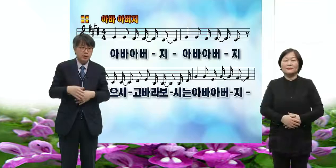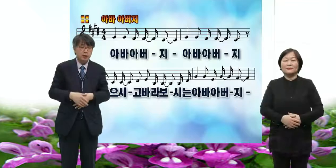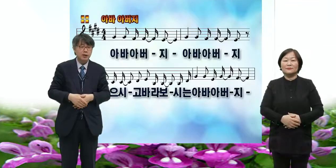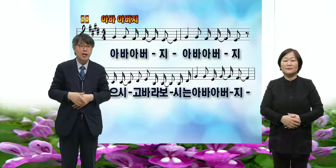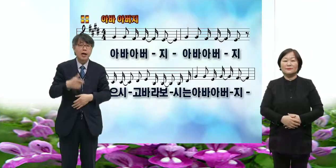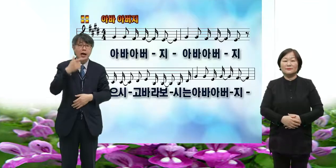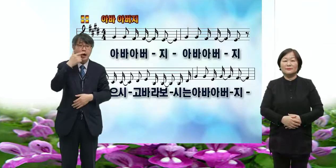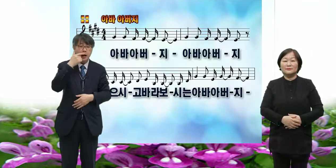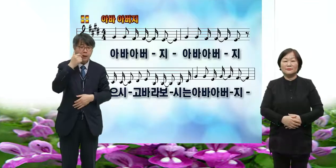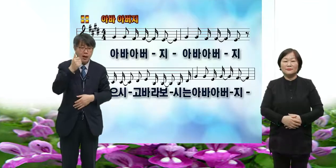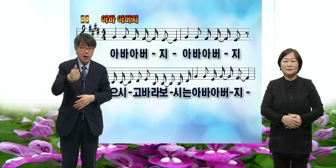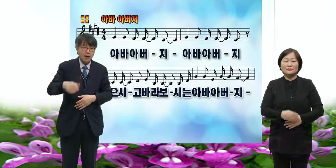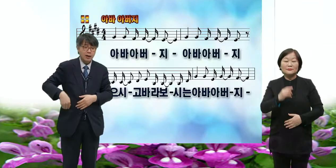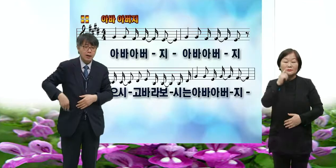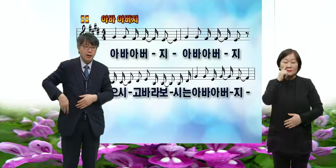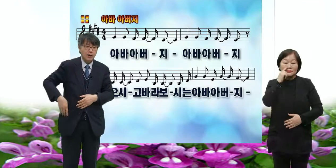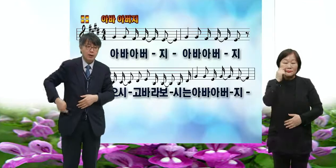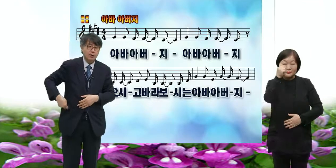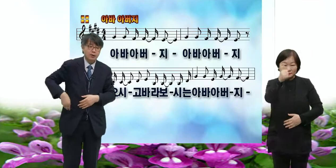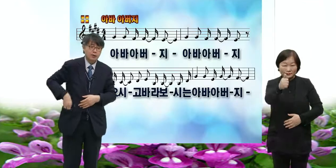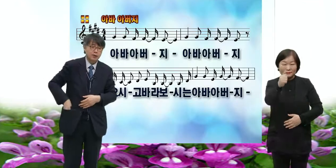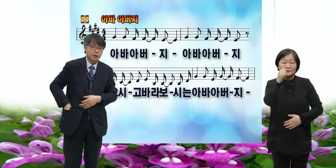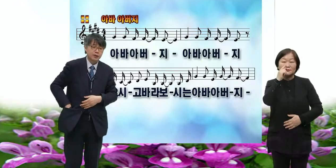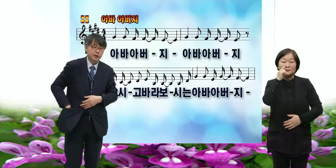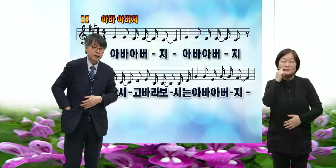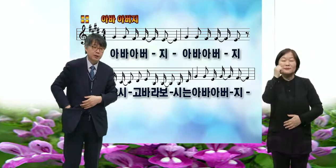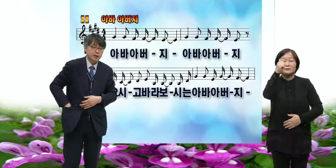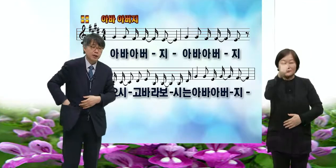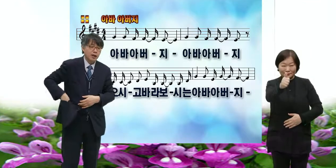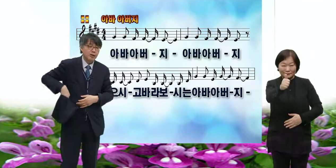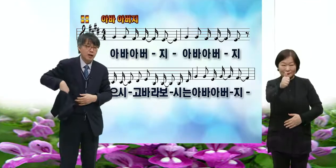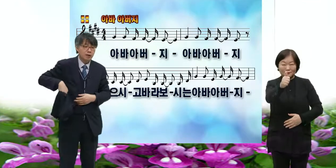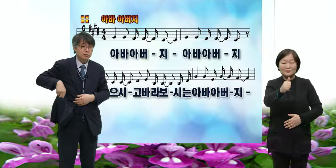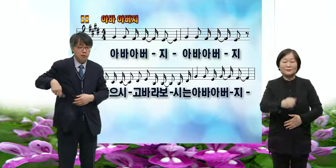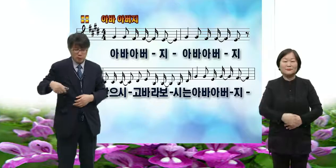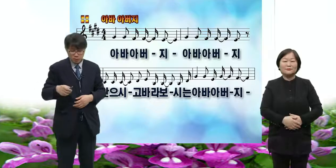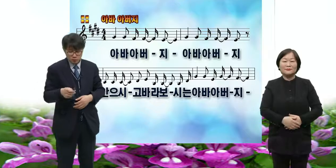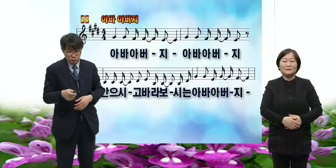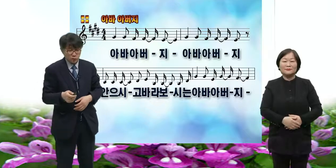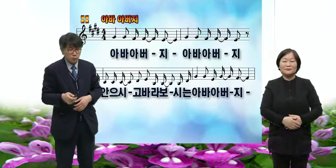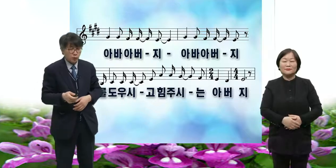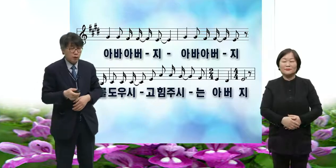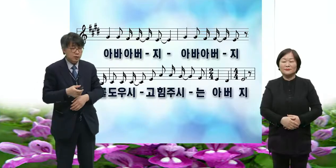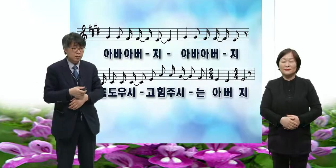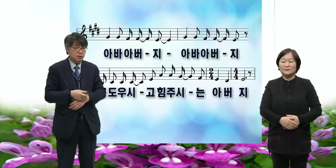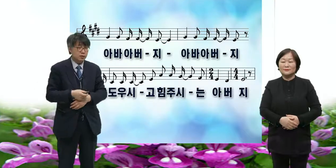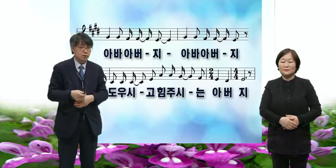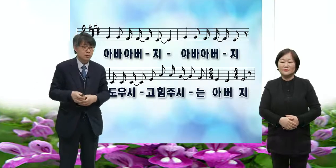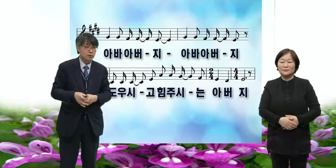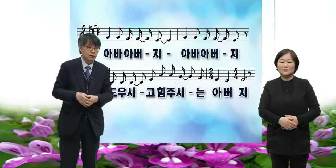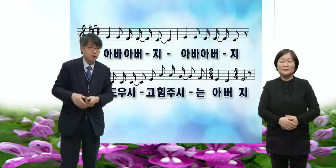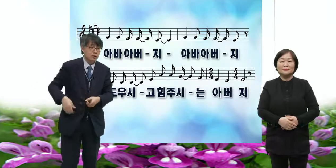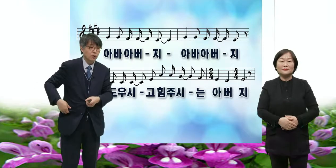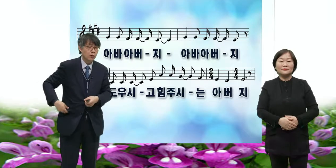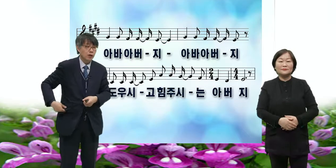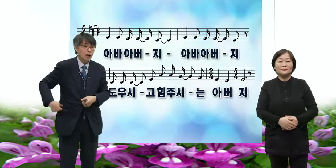바라보시는 아바, 아버지. 자, 그 다음 똑같은 단어죠.